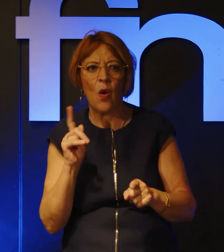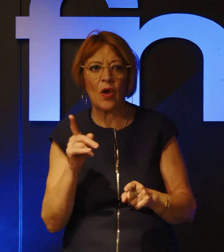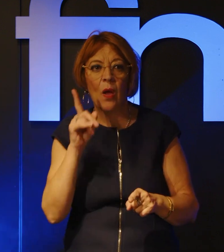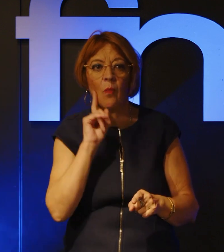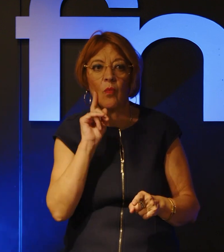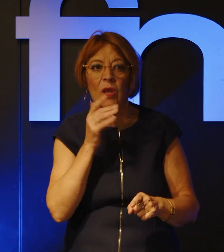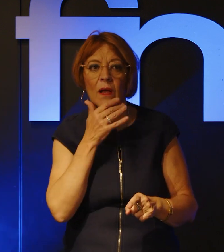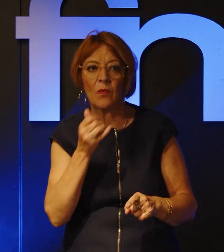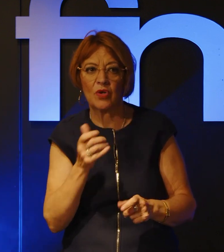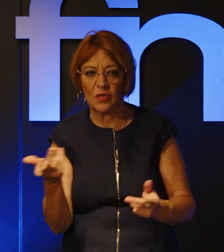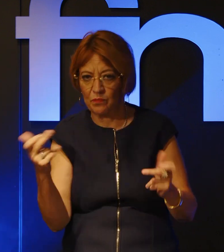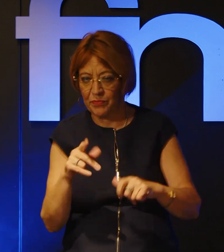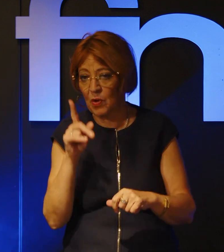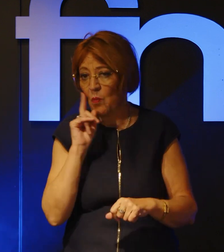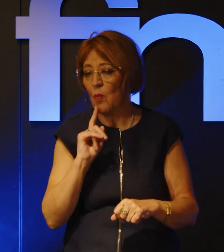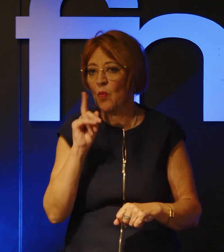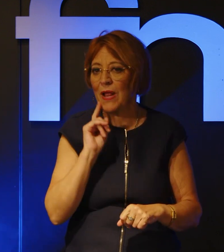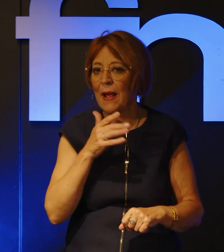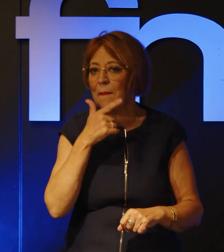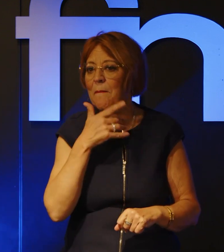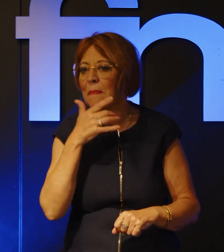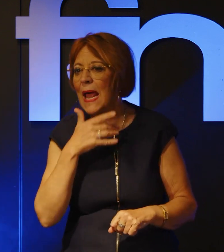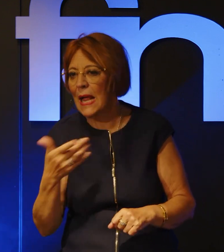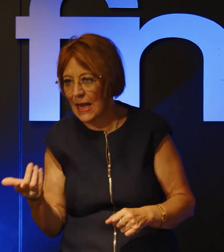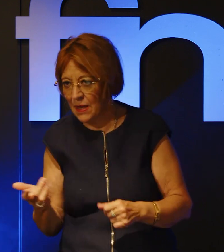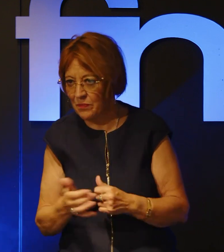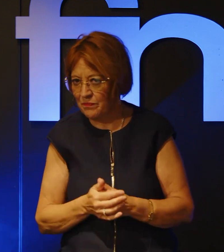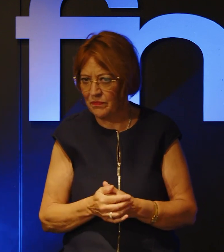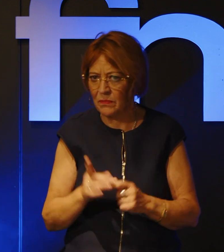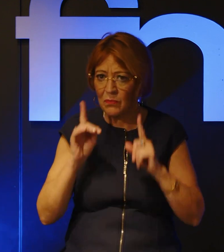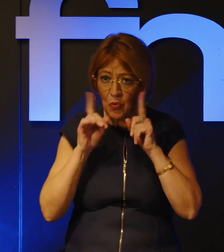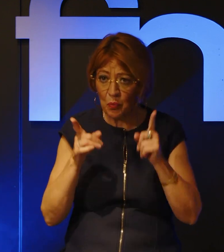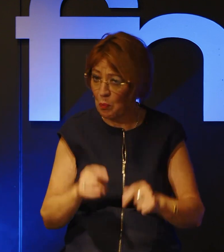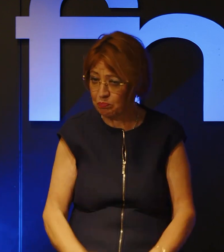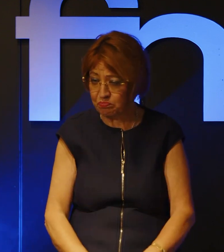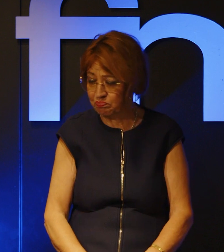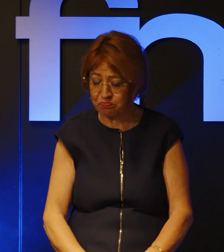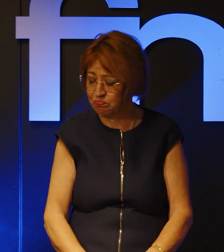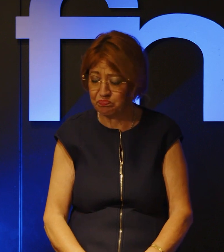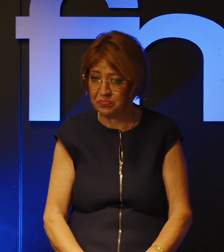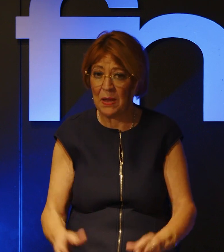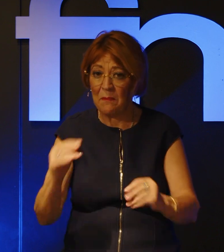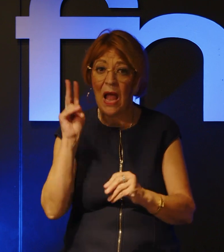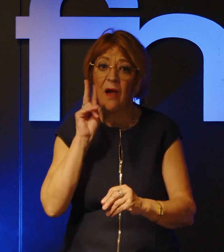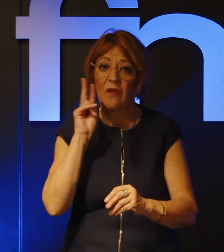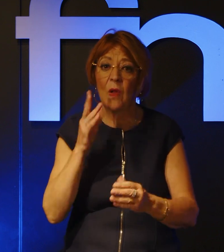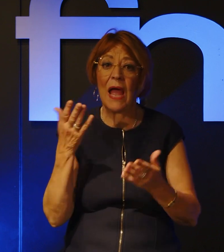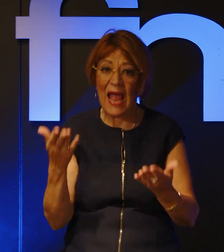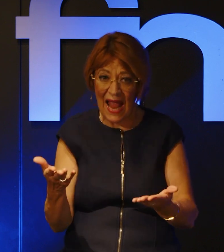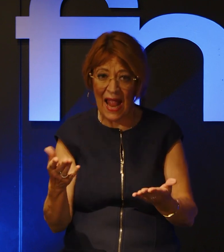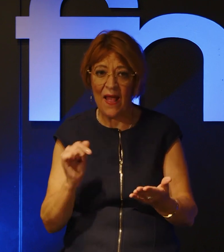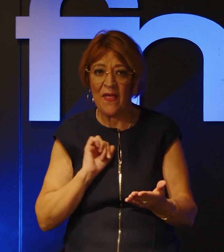mulher bonita vai parecer uma mulher branca penso que isso não nos surpreende portanto os traços mais valorizados são